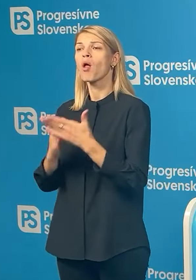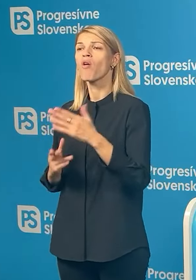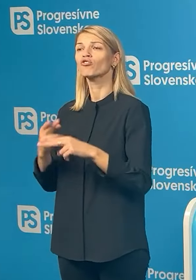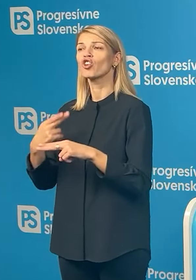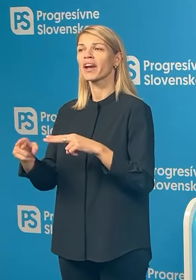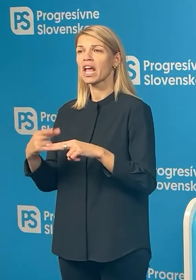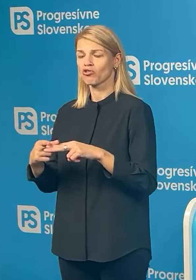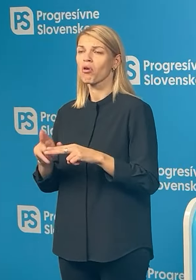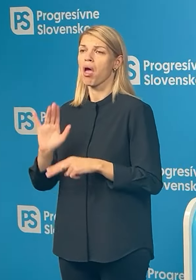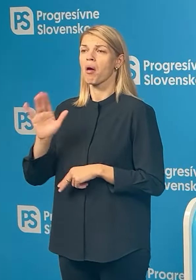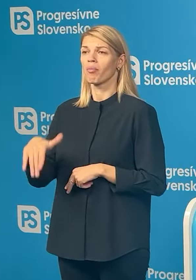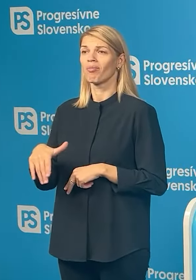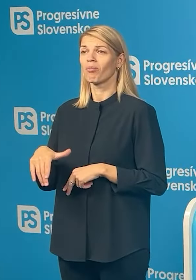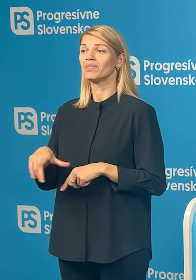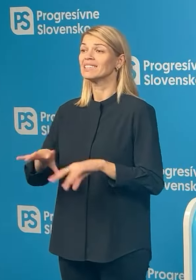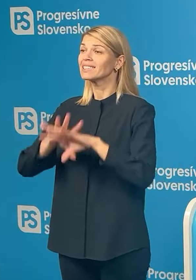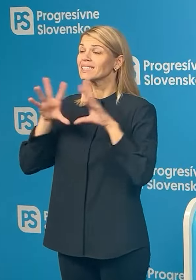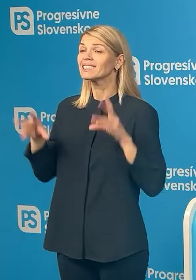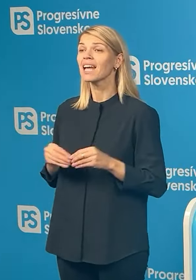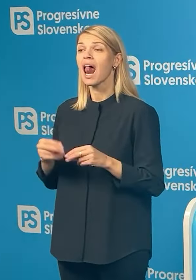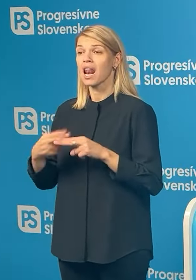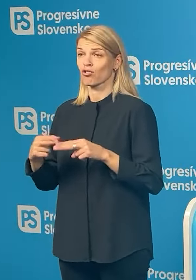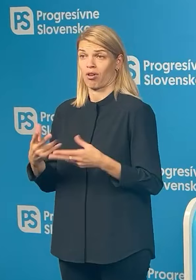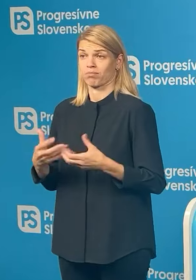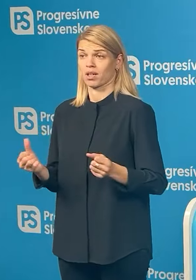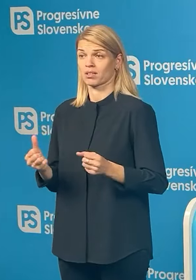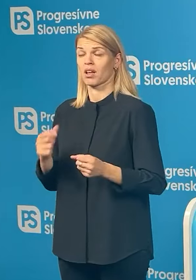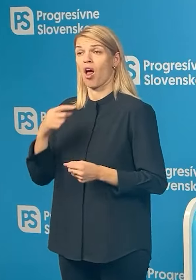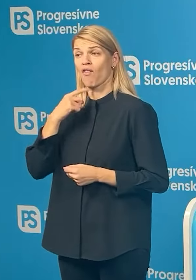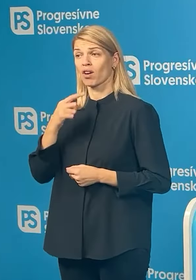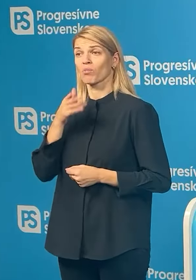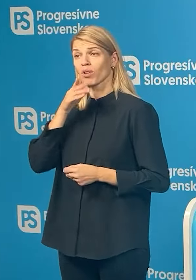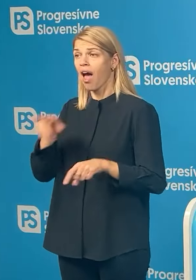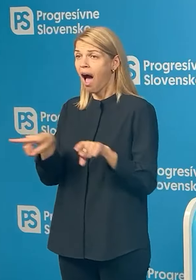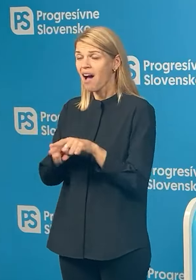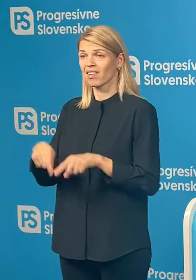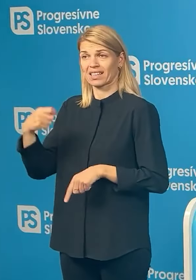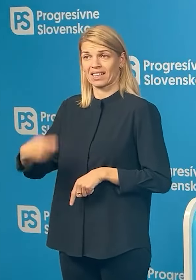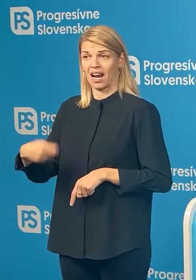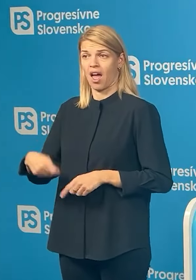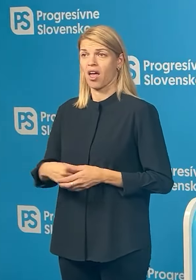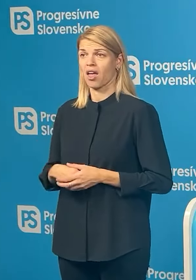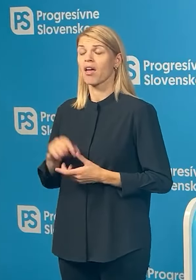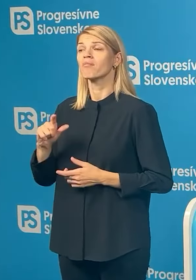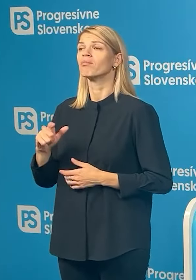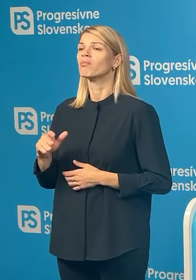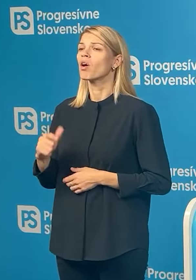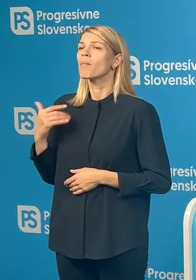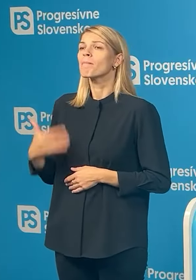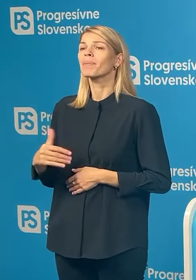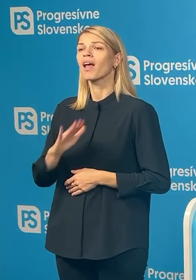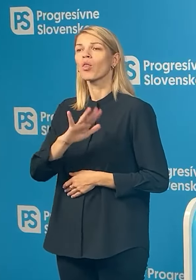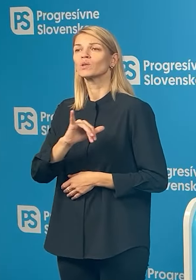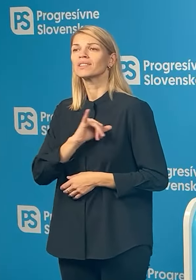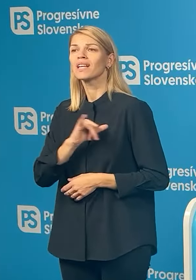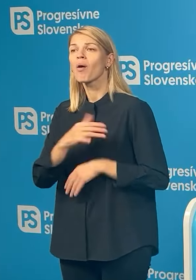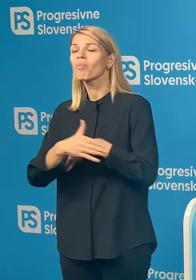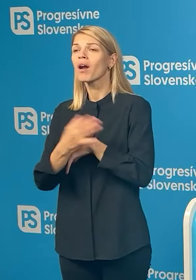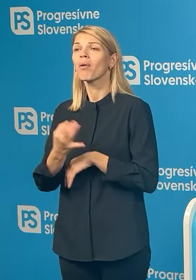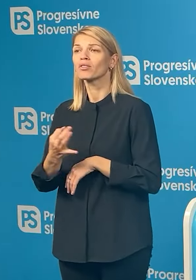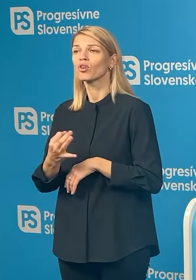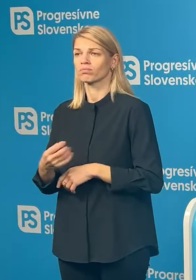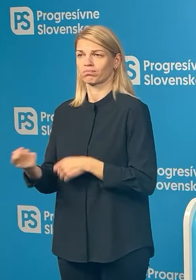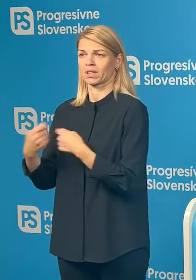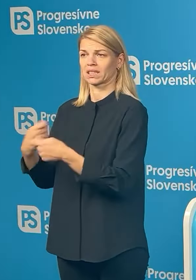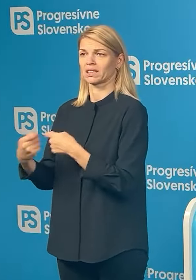ktoré bude ale rovnako drahé. A opäť uprednostňuje záujmy biznisu pred